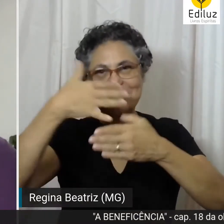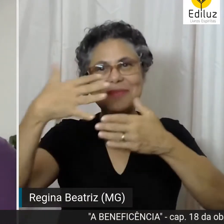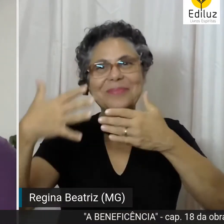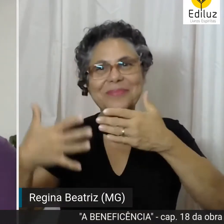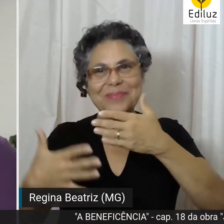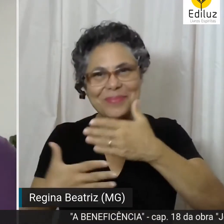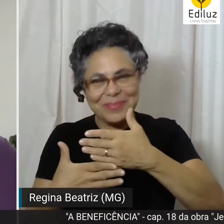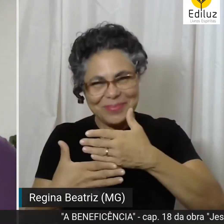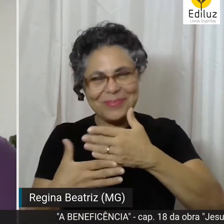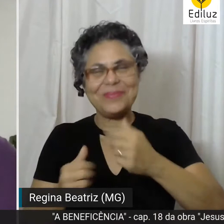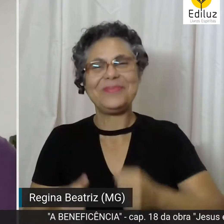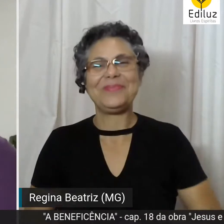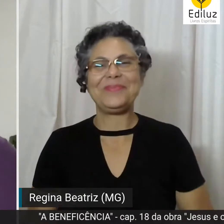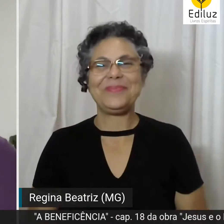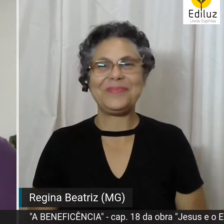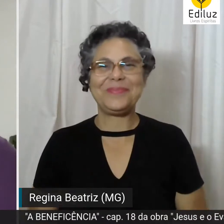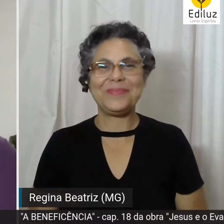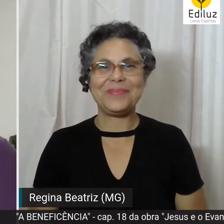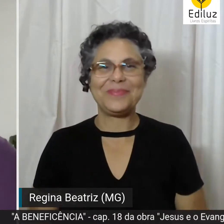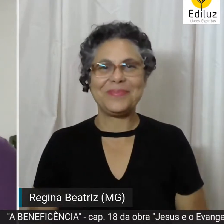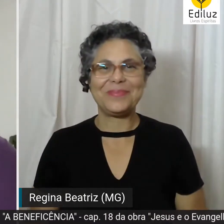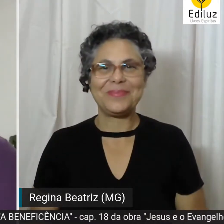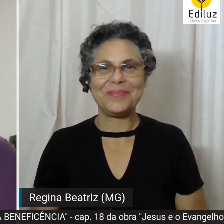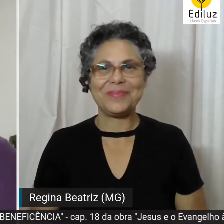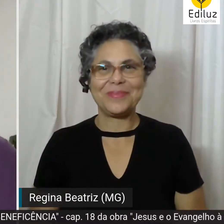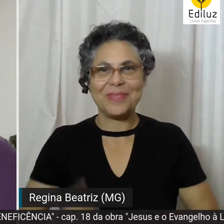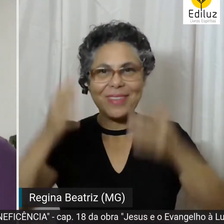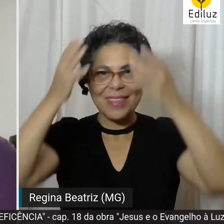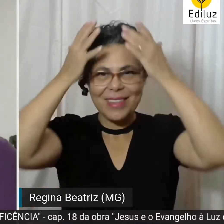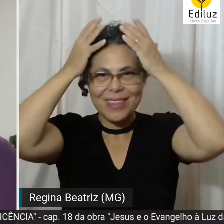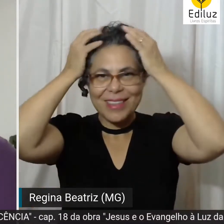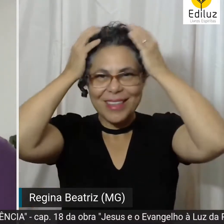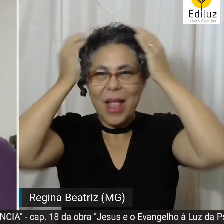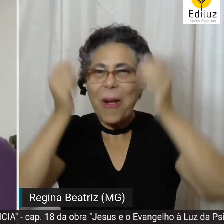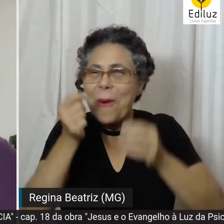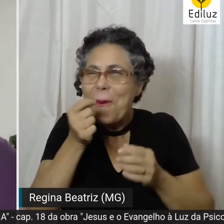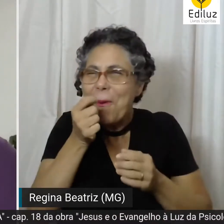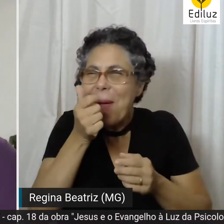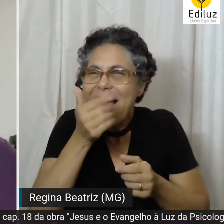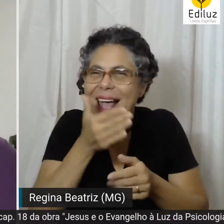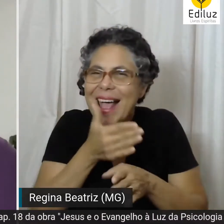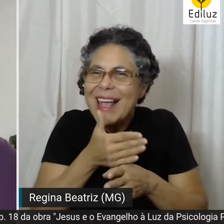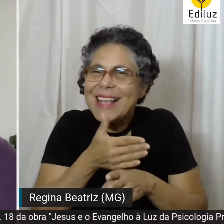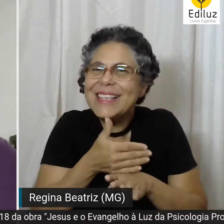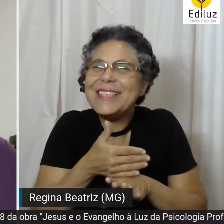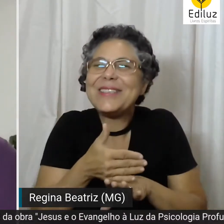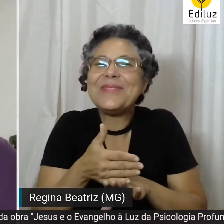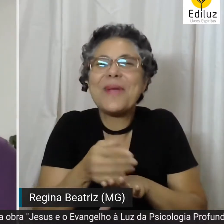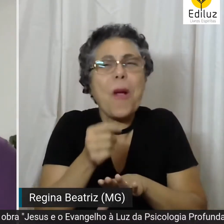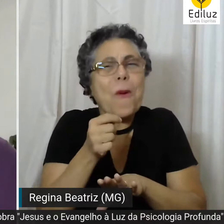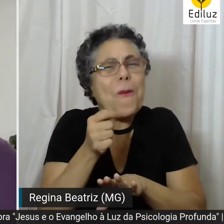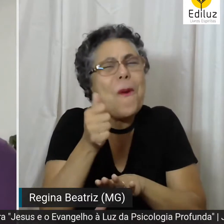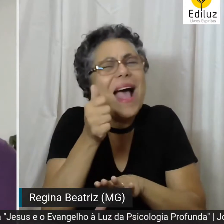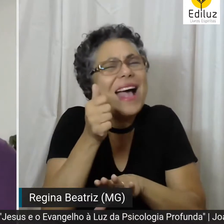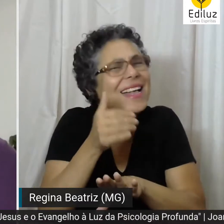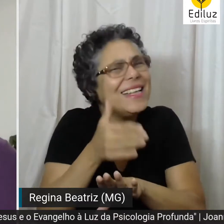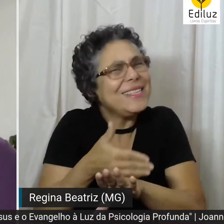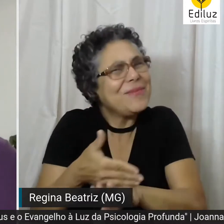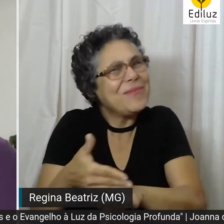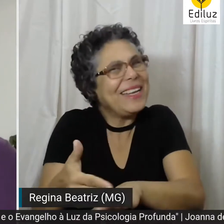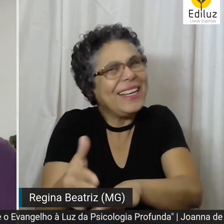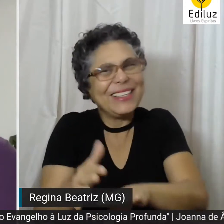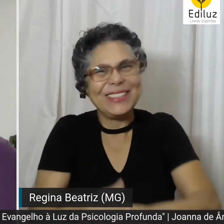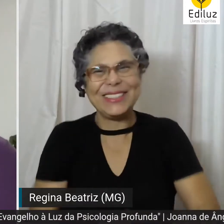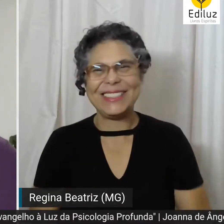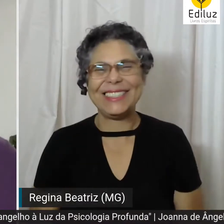Libras. Ela tem cabelos grisalhos, muito suavemente grisalhos,